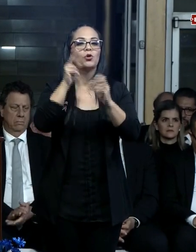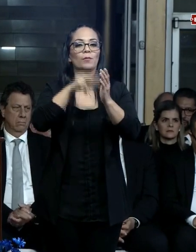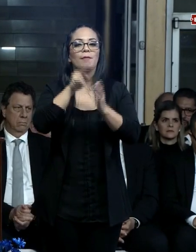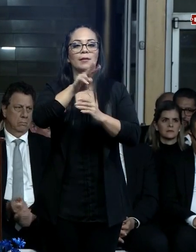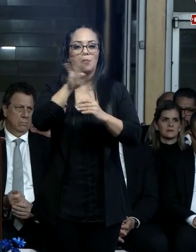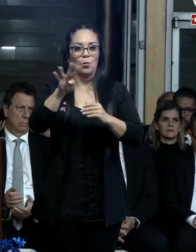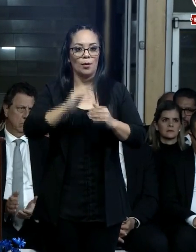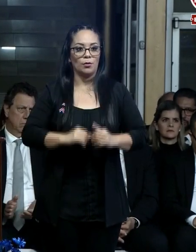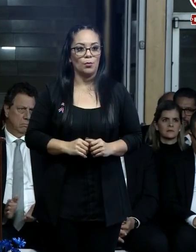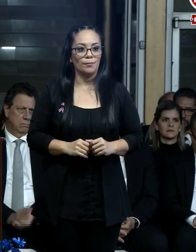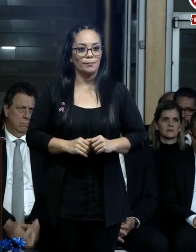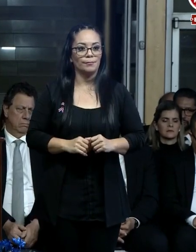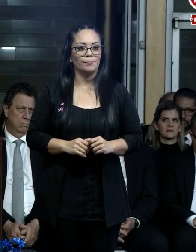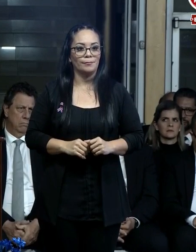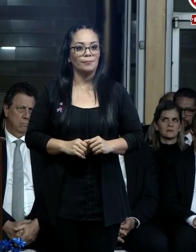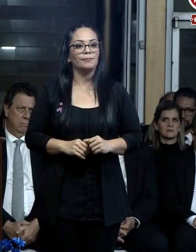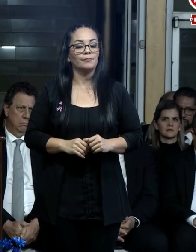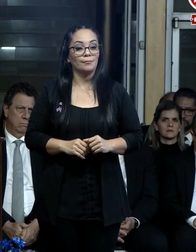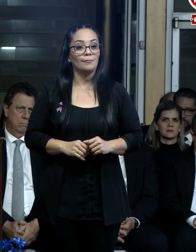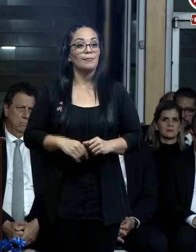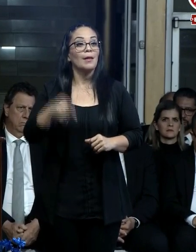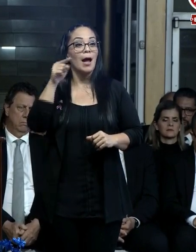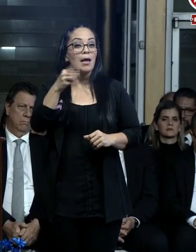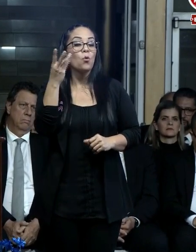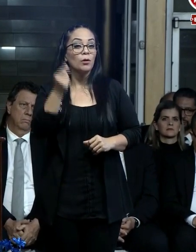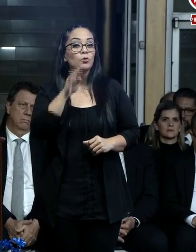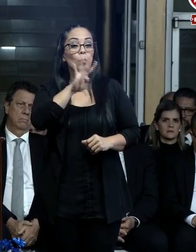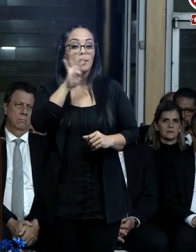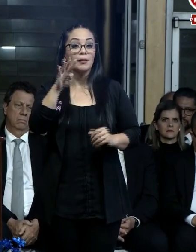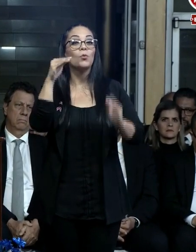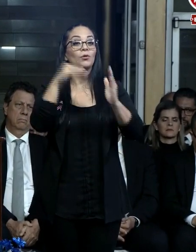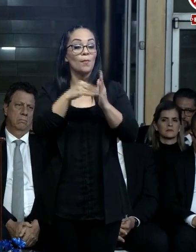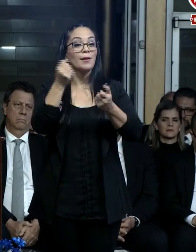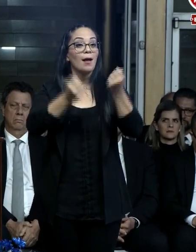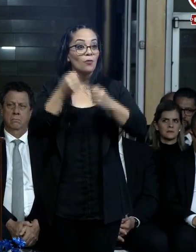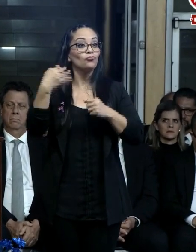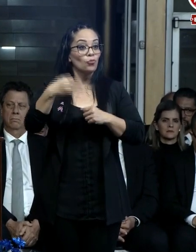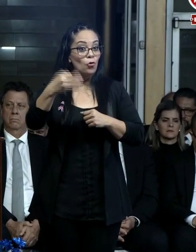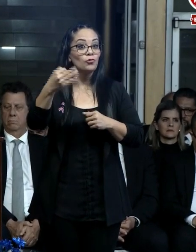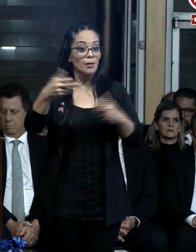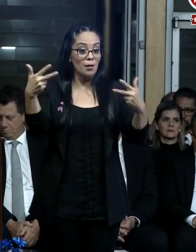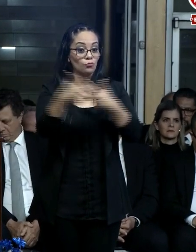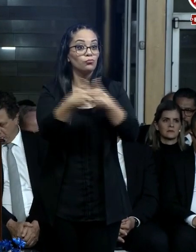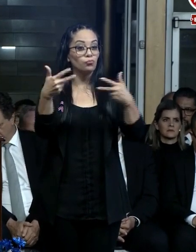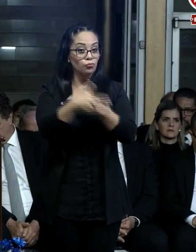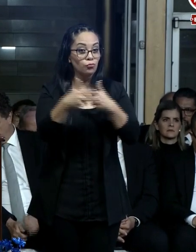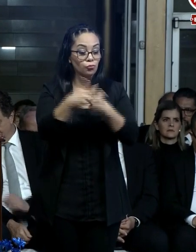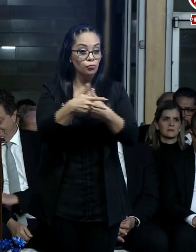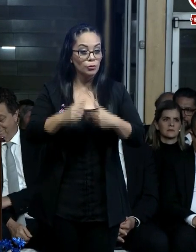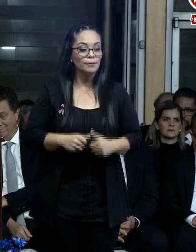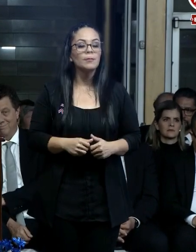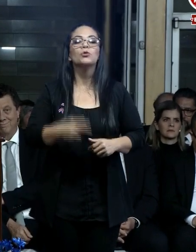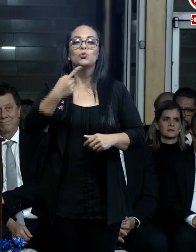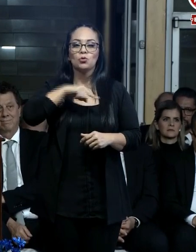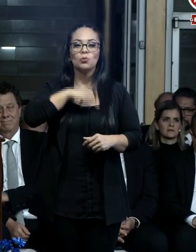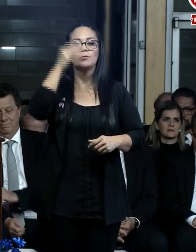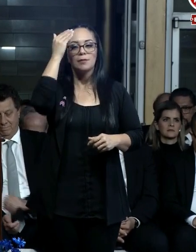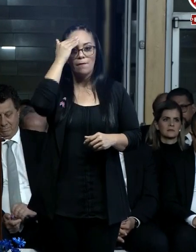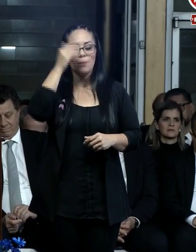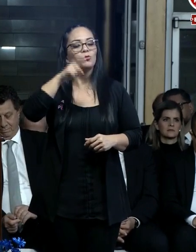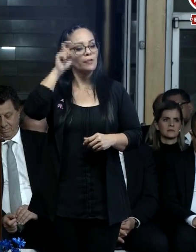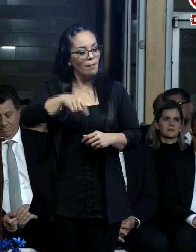próximo. Por ahí pasan 44 mil carros diarios y sabemos que hay